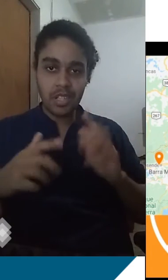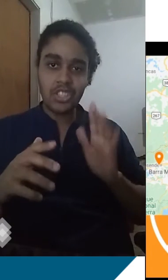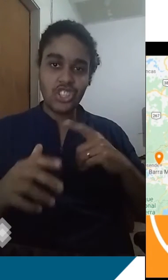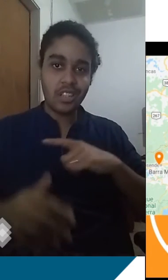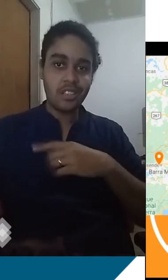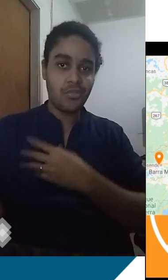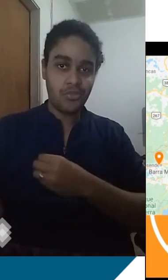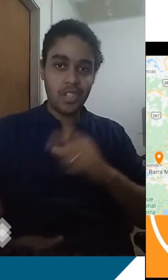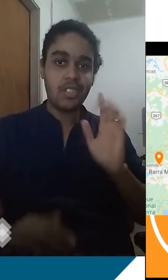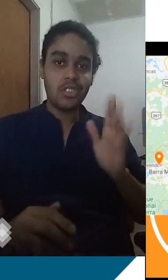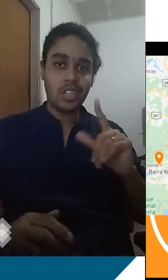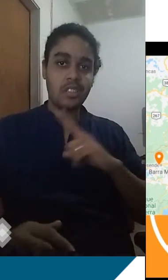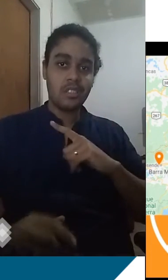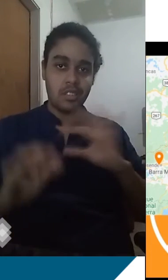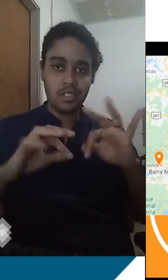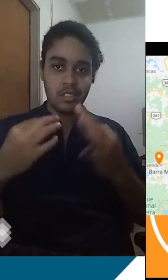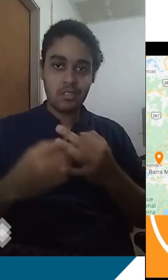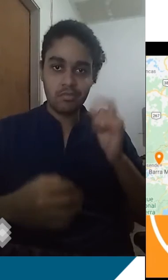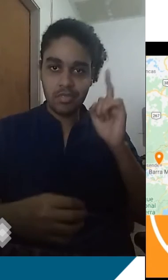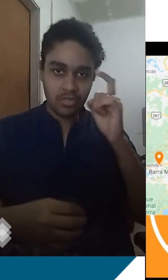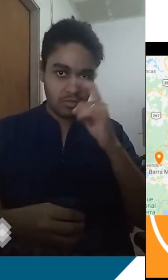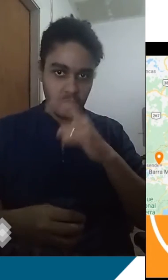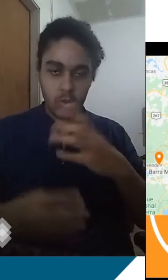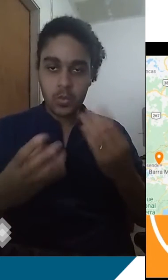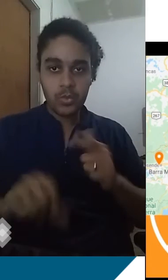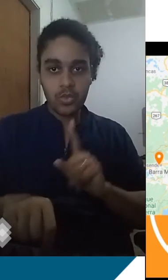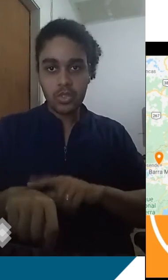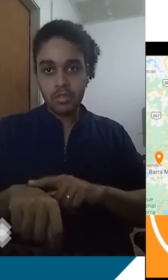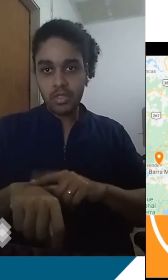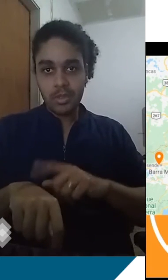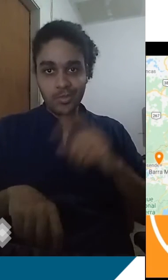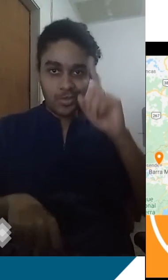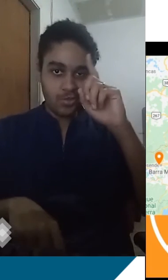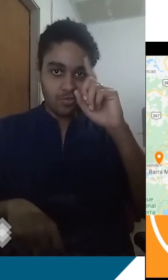porque já tem filhos, porque já tem uma família, enfim, tem uma certa dificuldade de